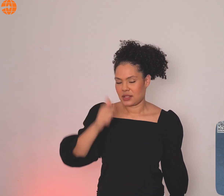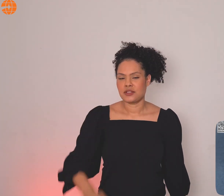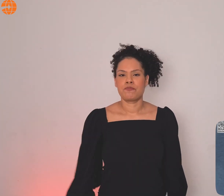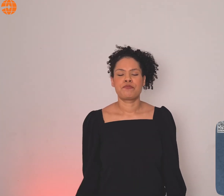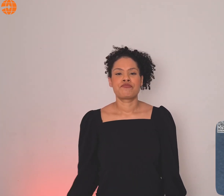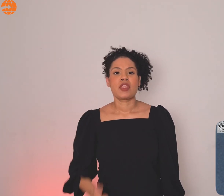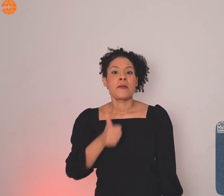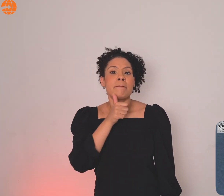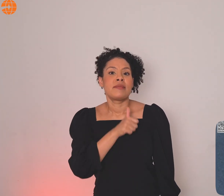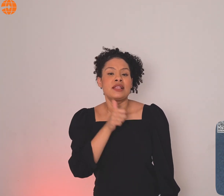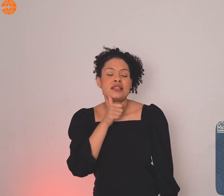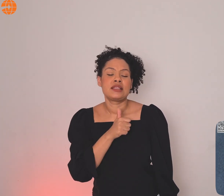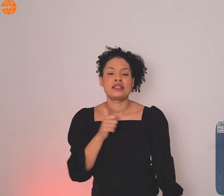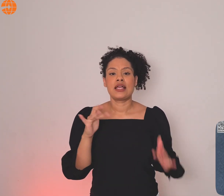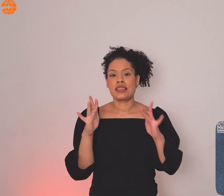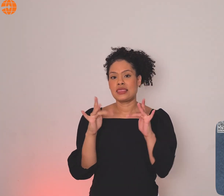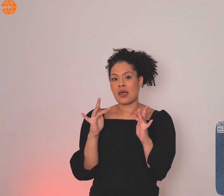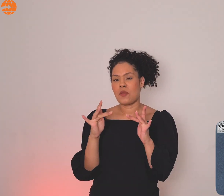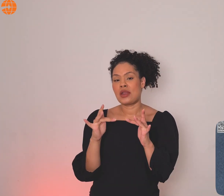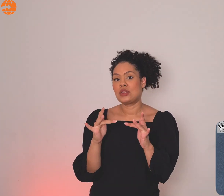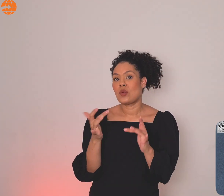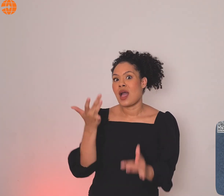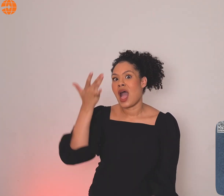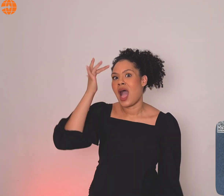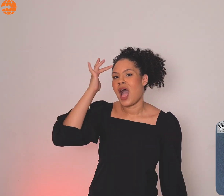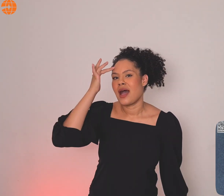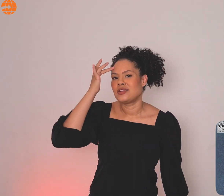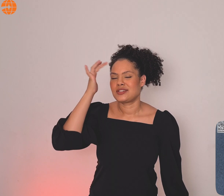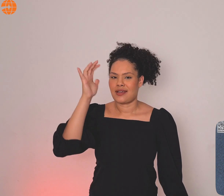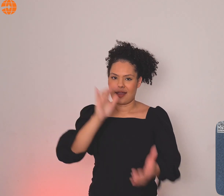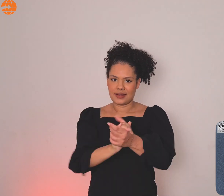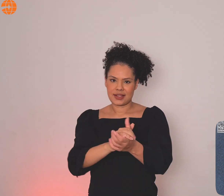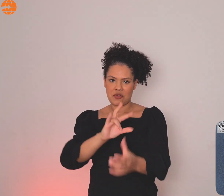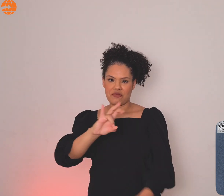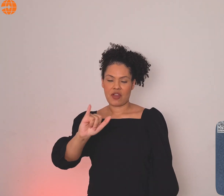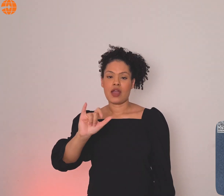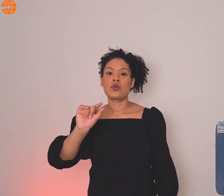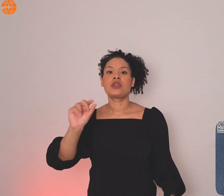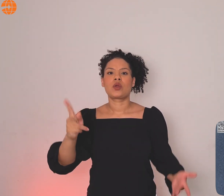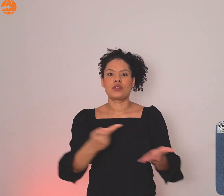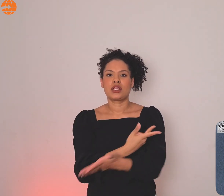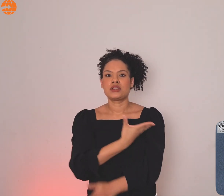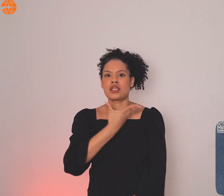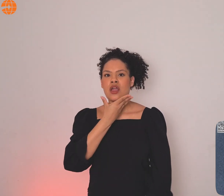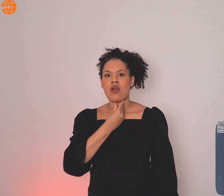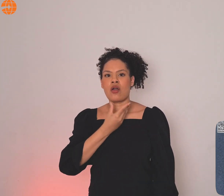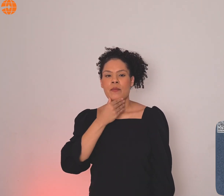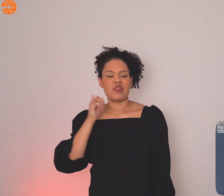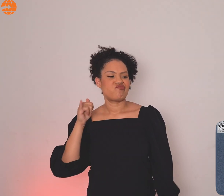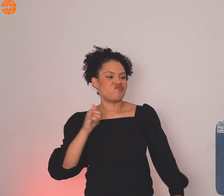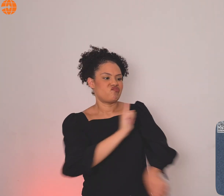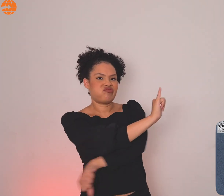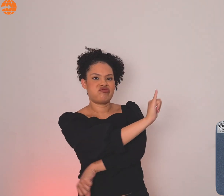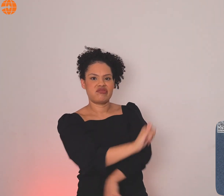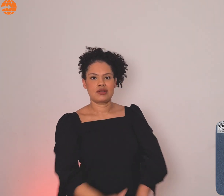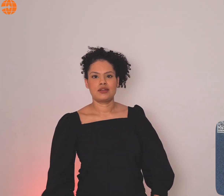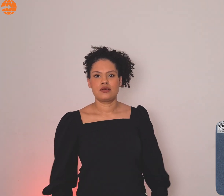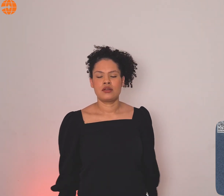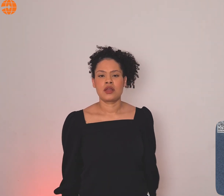pensa que vai casar, vai ficar noiva, aí o cara vai dar um pé no traseiro dela, aí o que ela